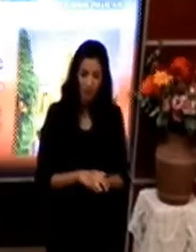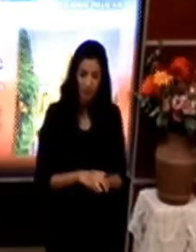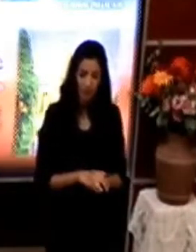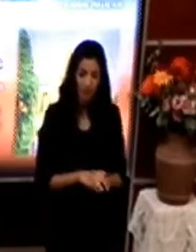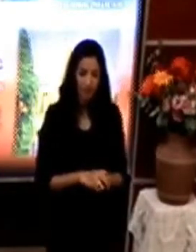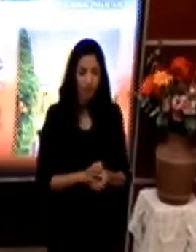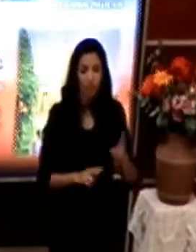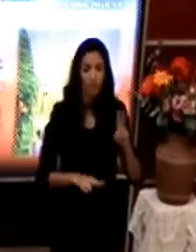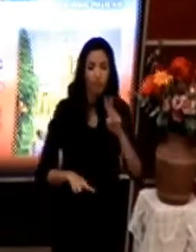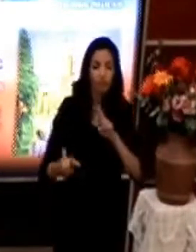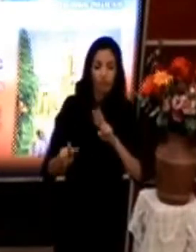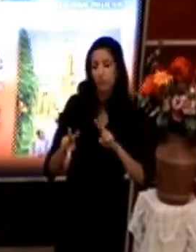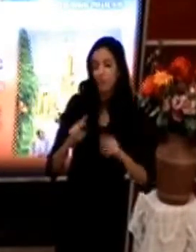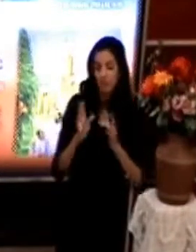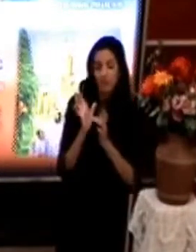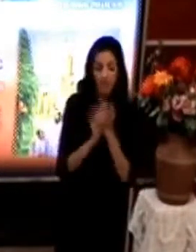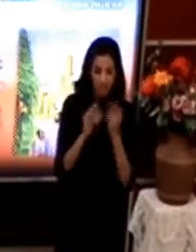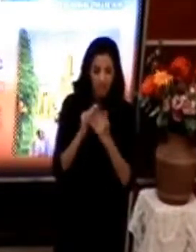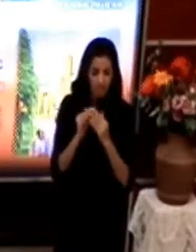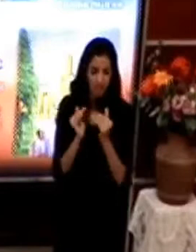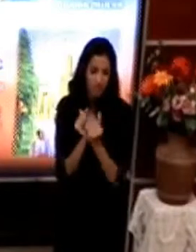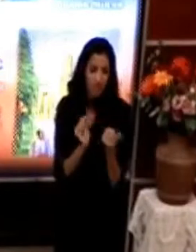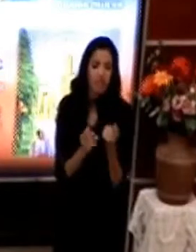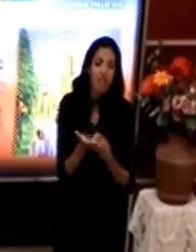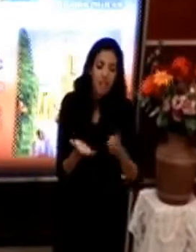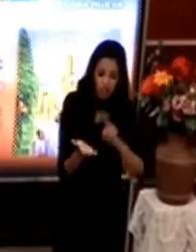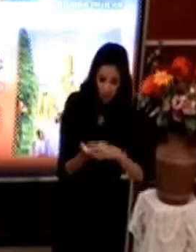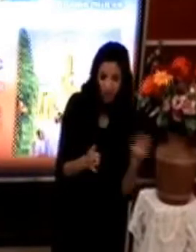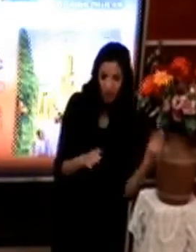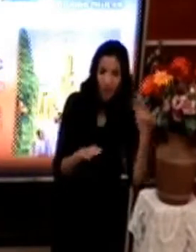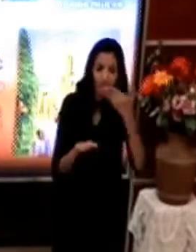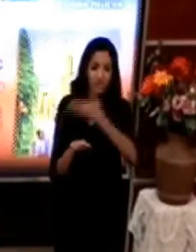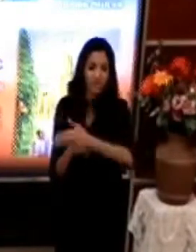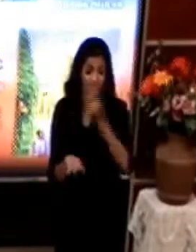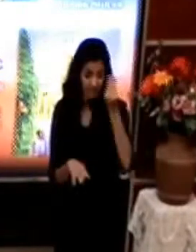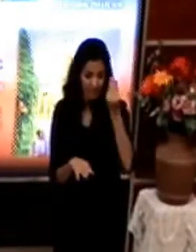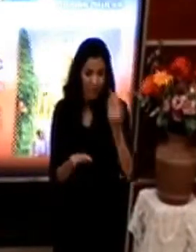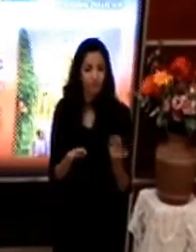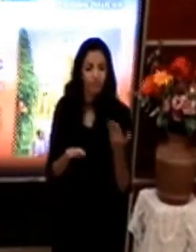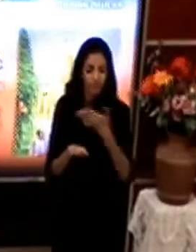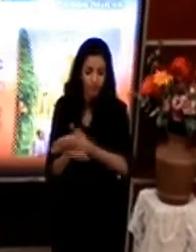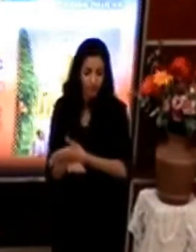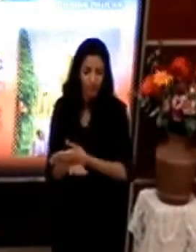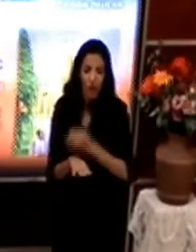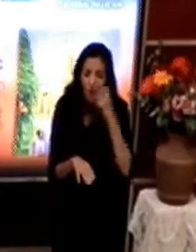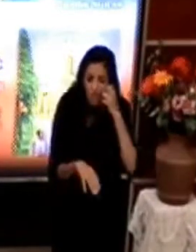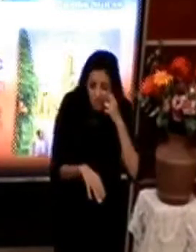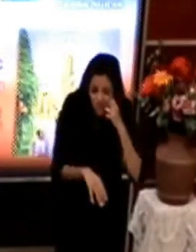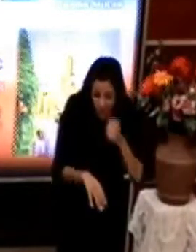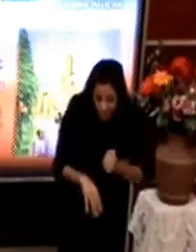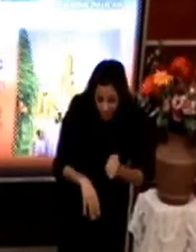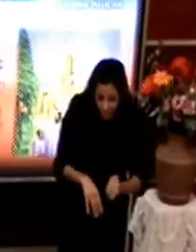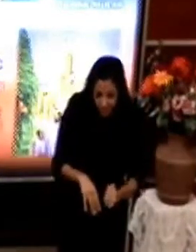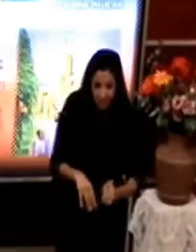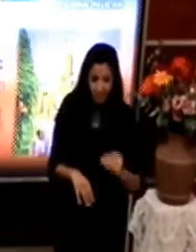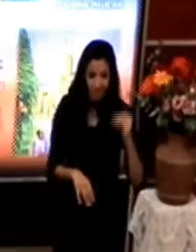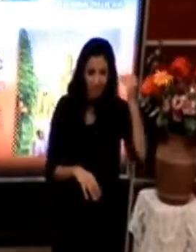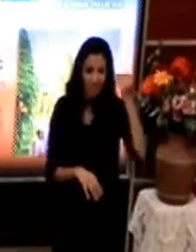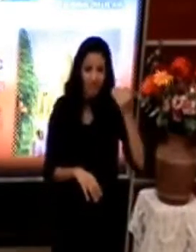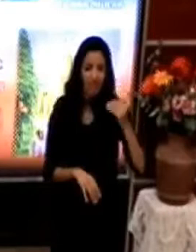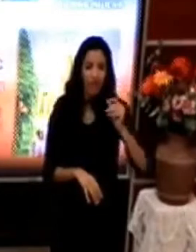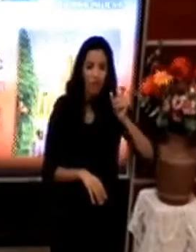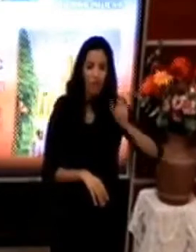Me volví ahí a la iglesia el otro sábado y me atendió un viejito, un hombre bien grande me atendió, Don Faria se